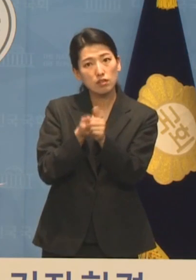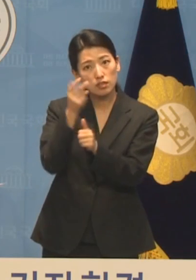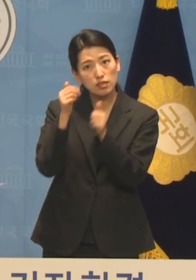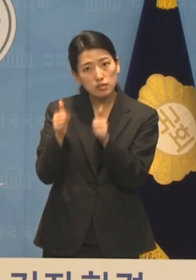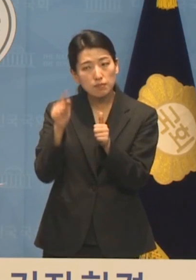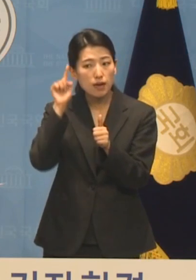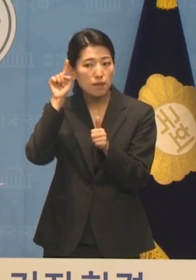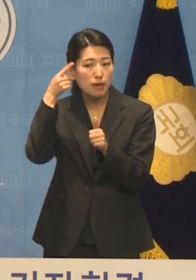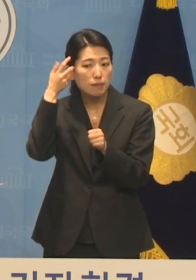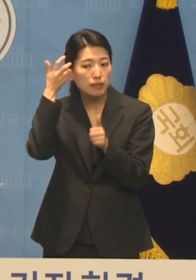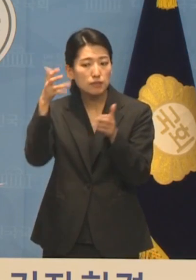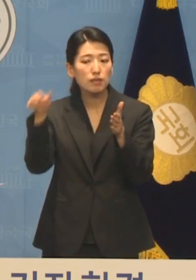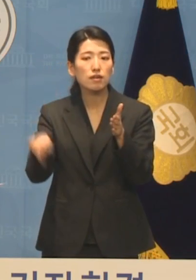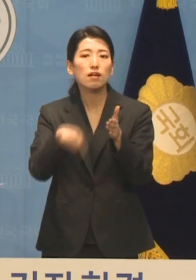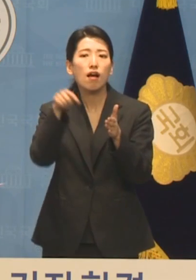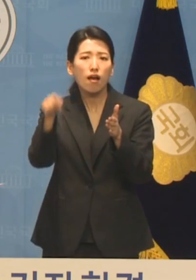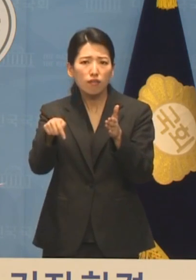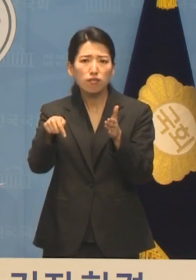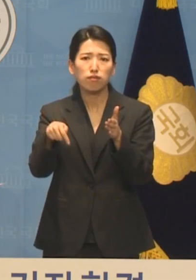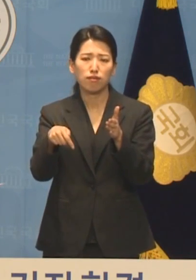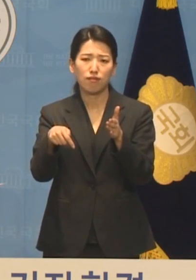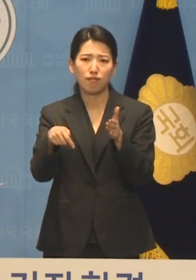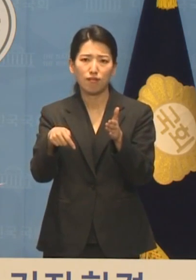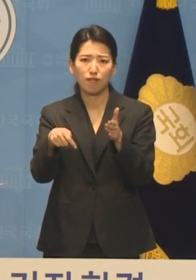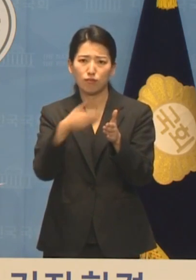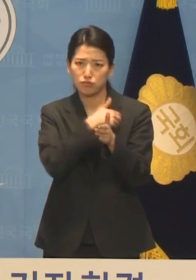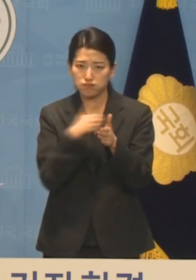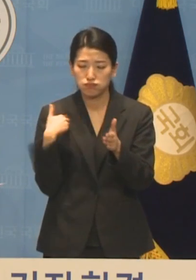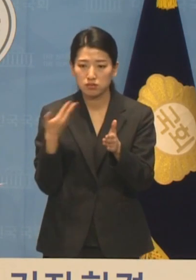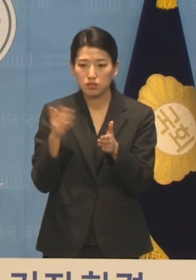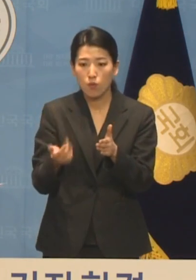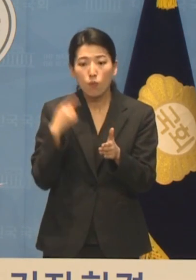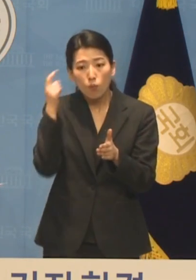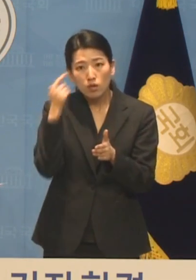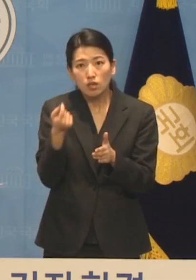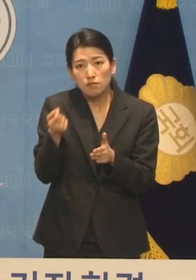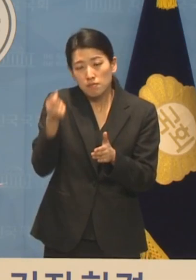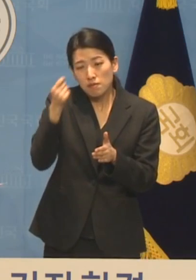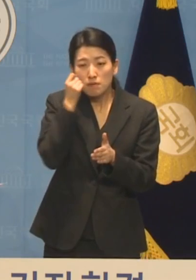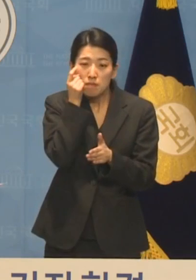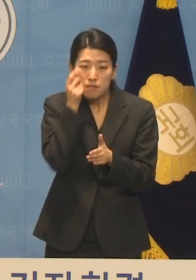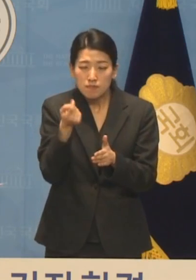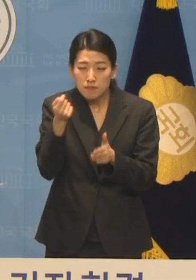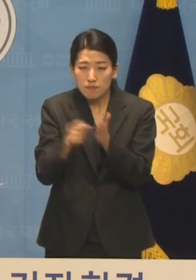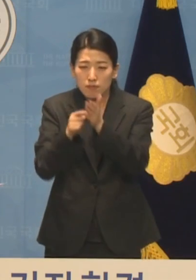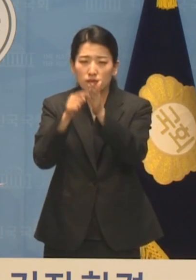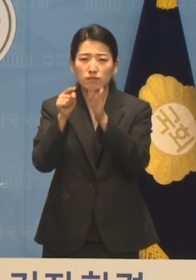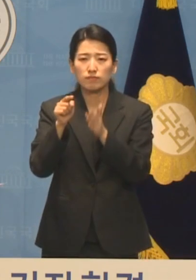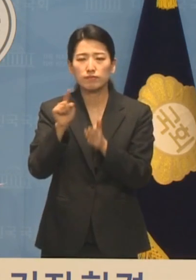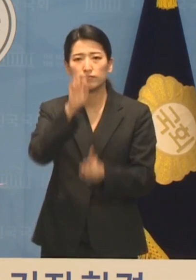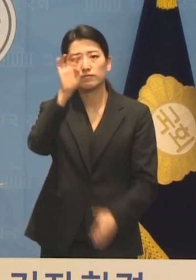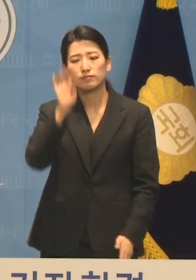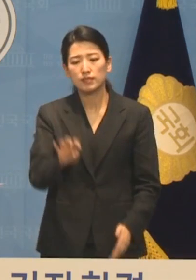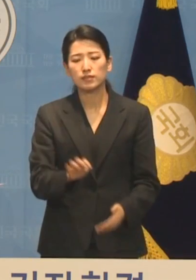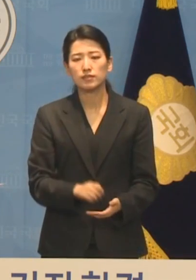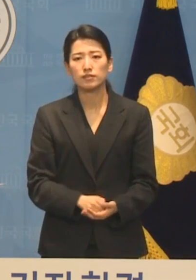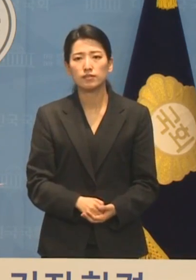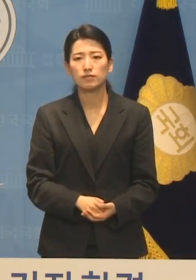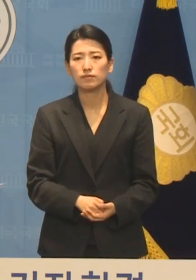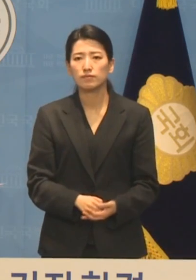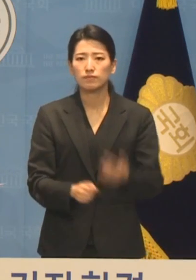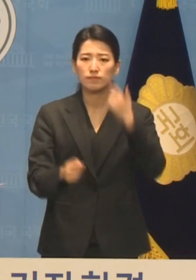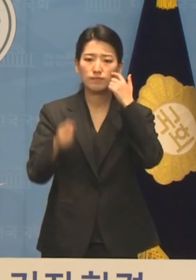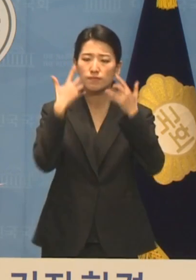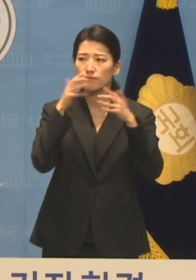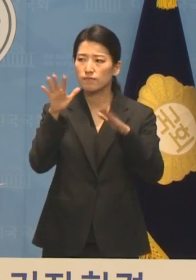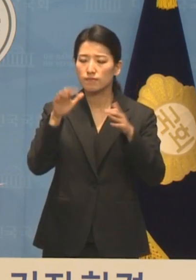것입니다. 지금처럼 서두를 이유가 전혀 없는 것입니다. 이를 헌법재판관들은 똑똑히 보고 강력히